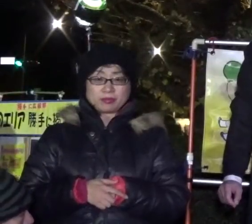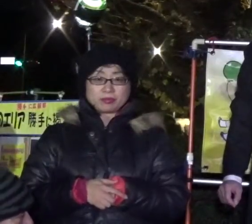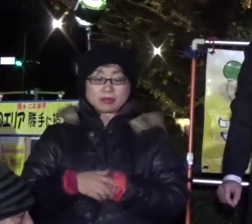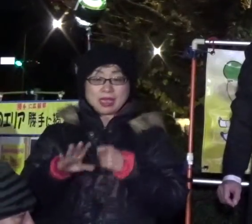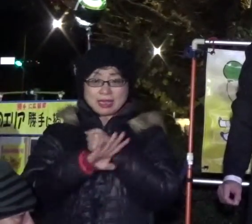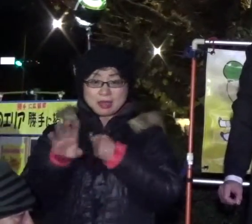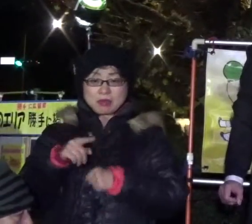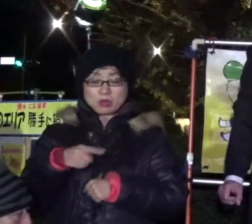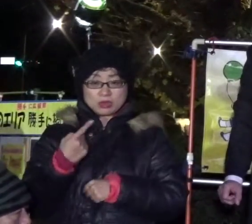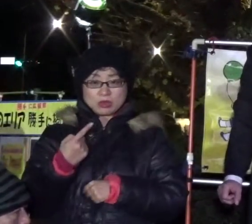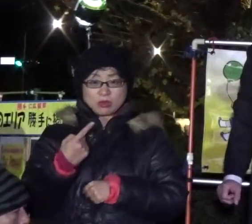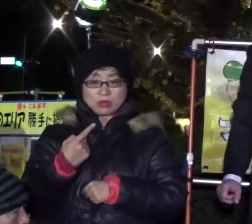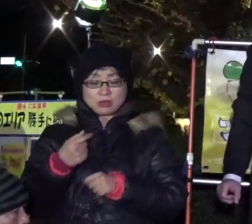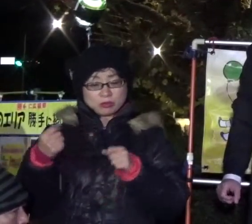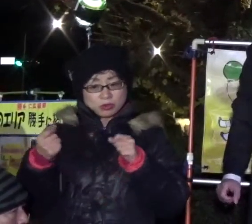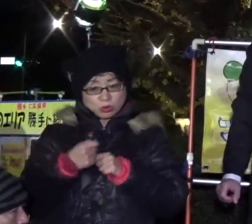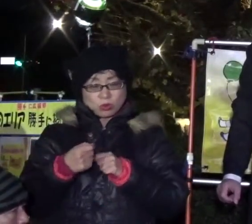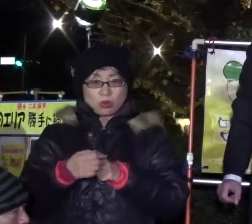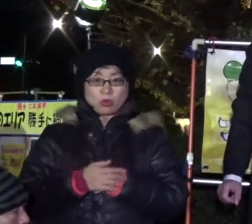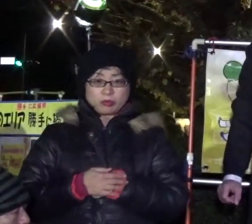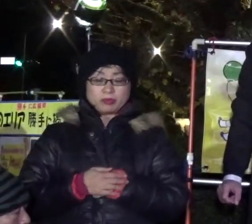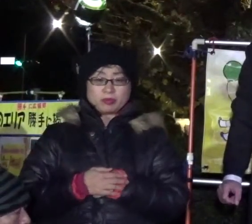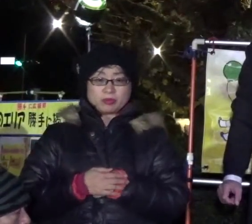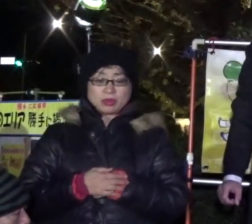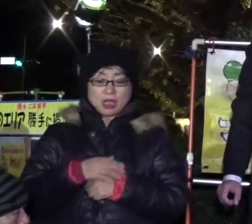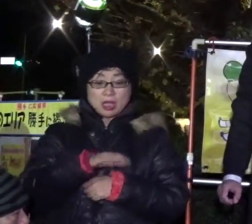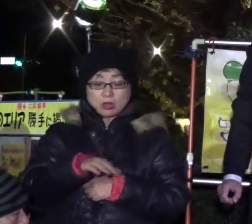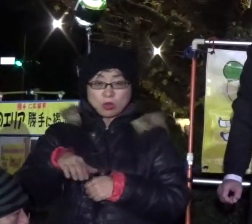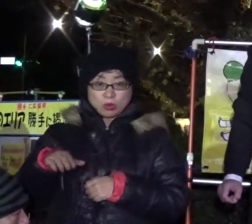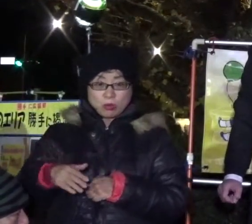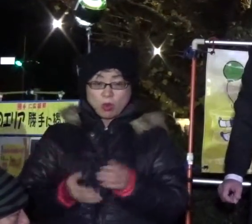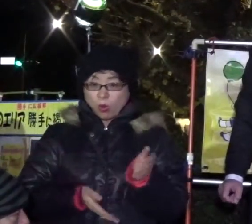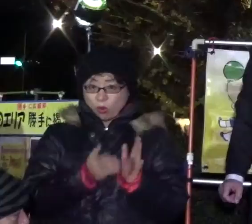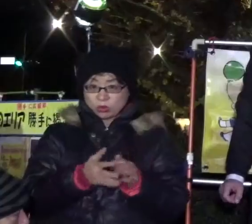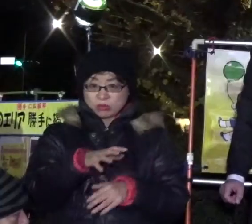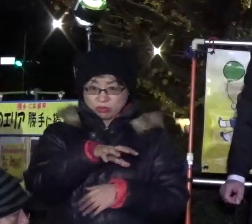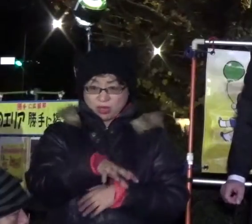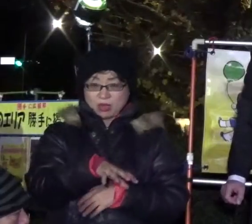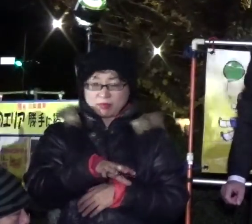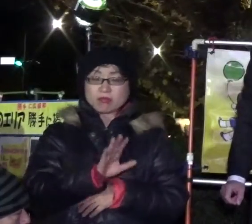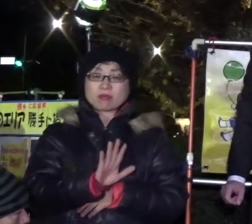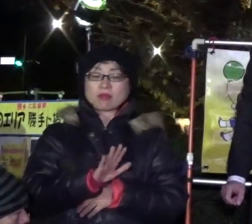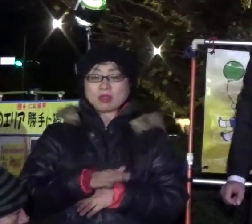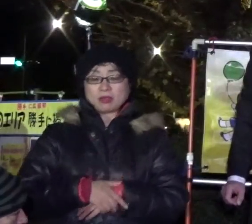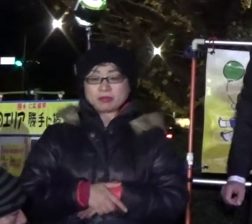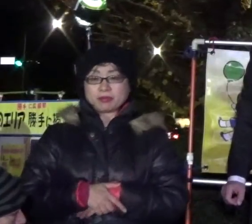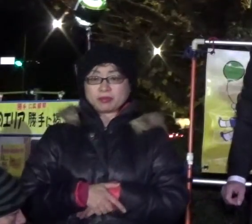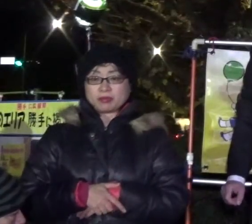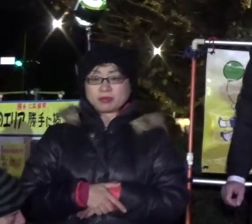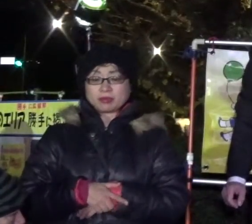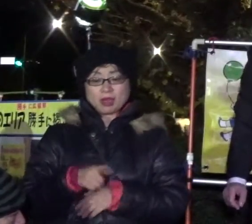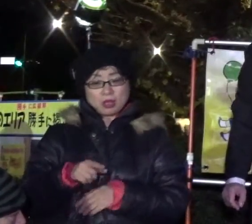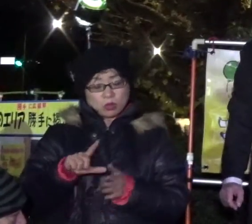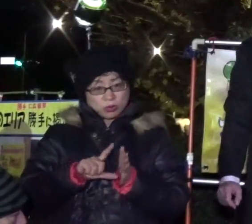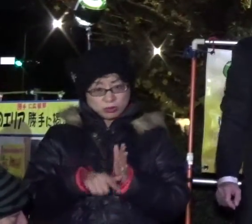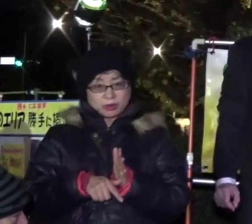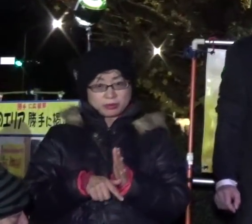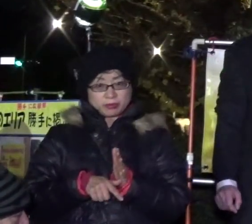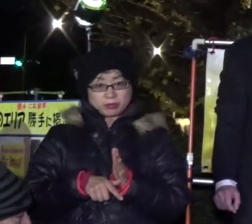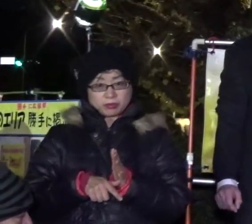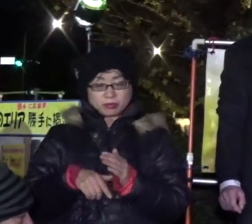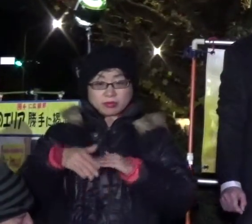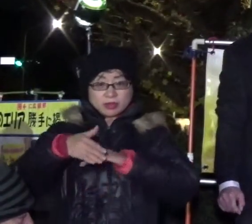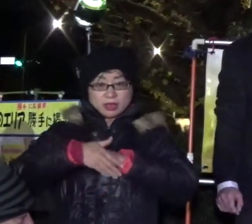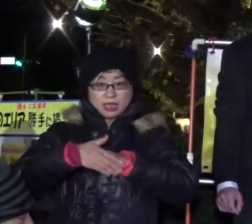原発事故が起こった直後、私は当時子供が保育園でした。で、あの頃計画停電